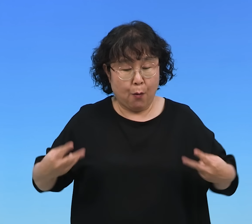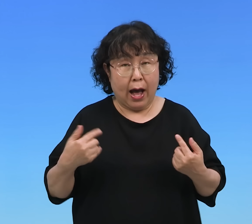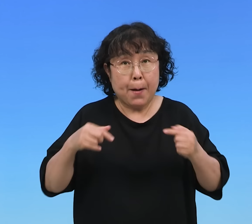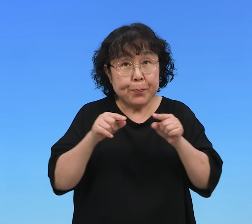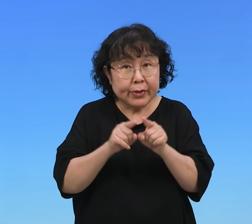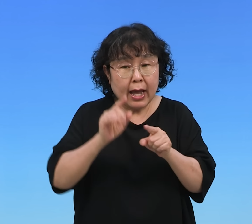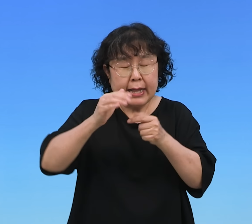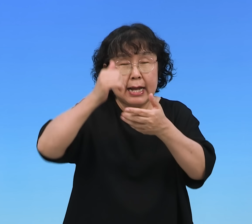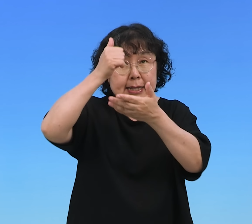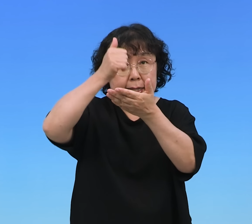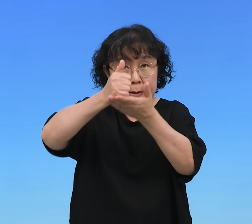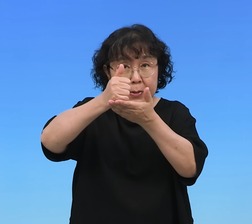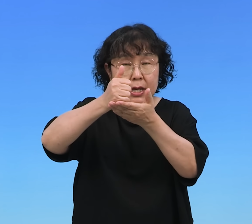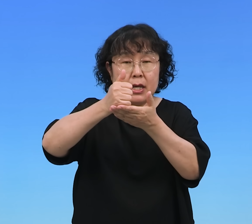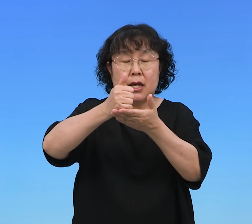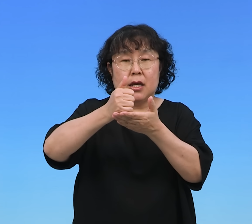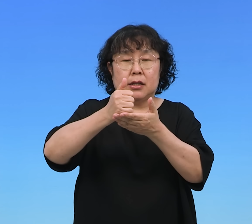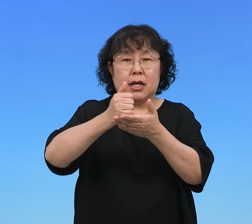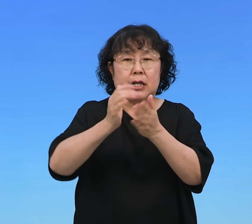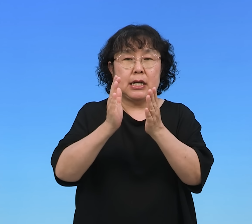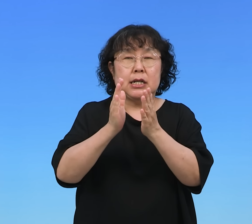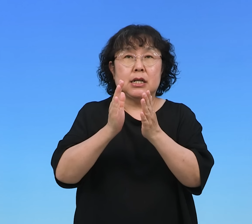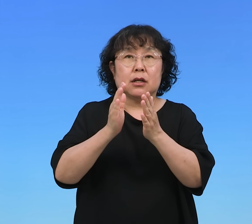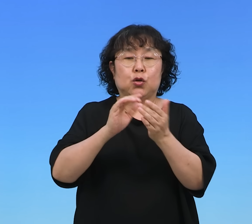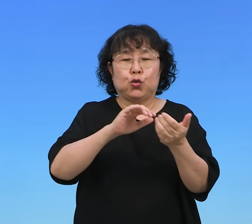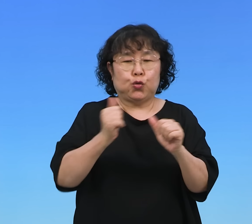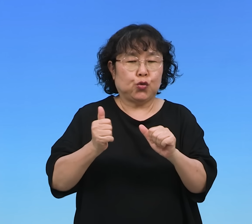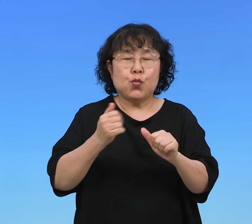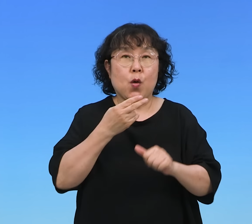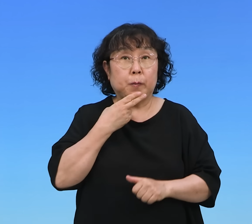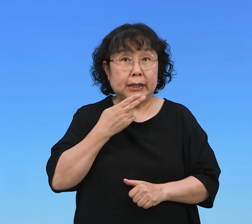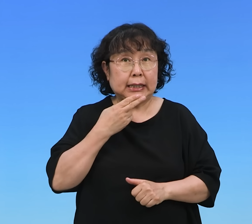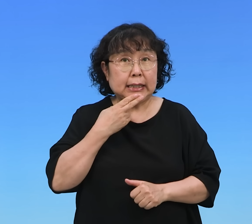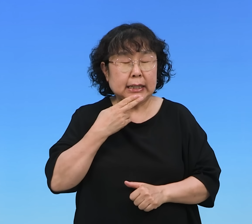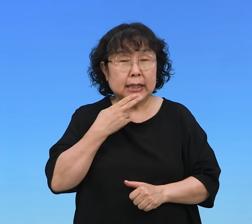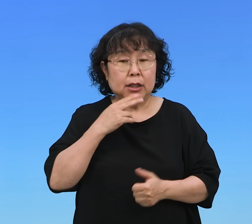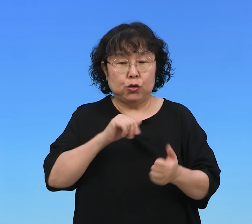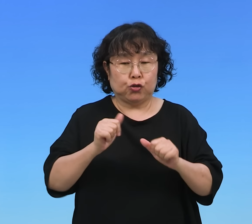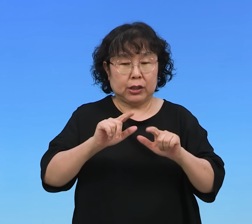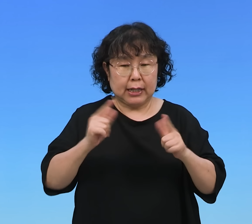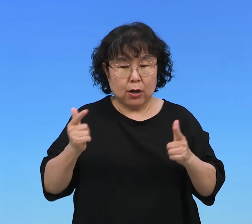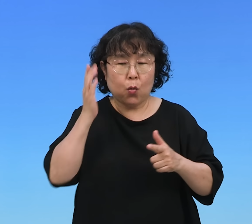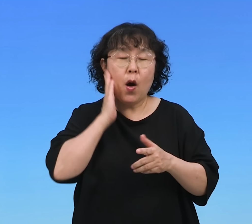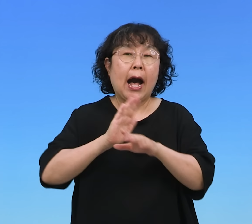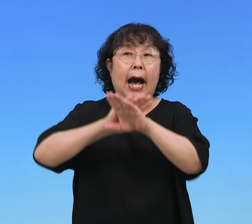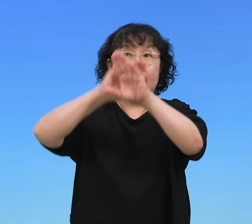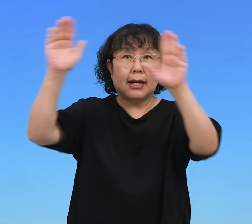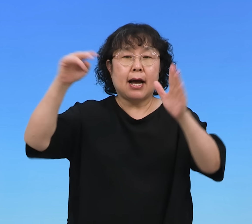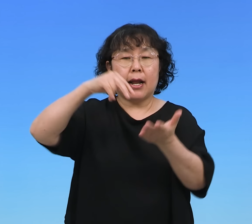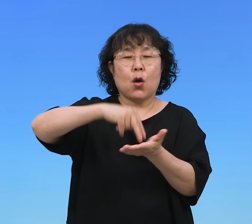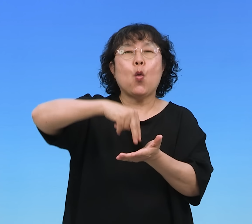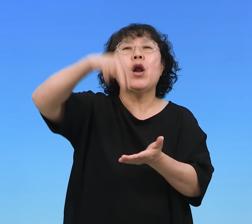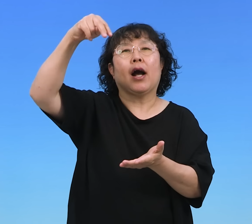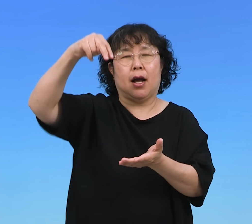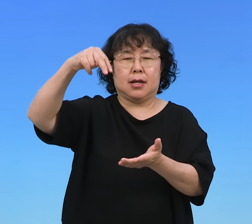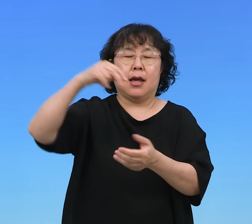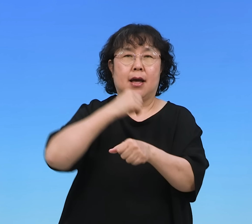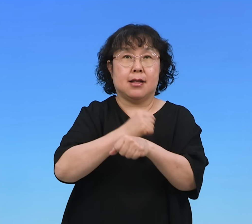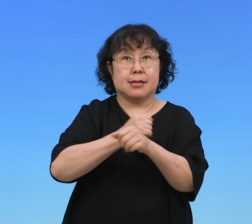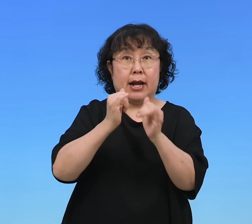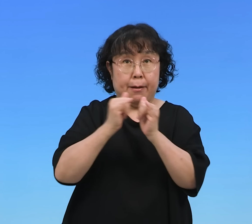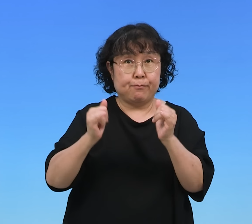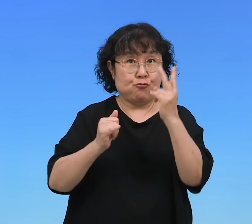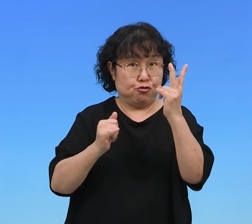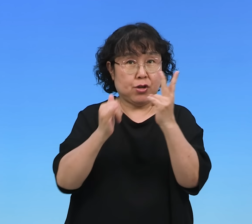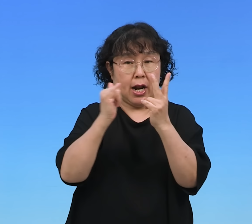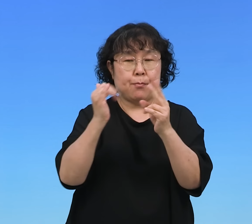더불어서 하나님이 그를 그 죽음을 보지 않고 데려가도록 특별한 그 배려를 그 받은